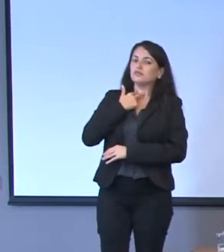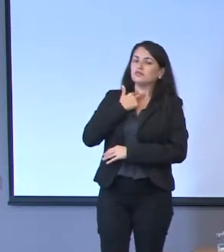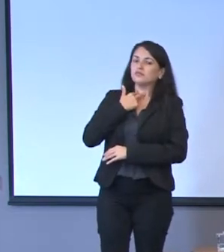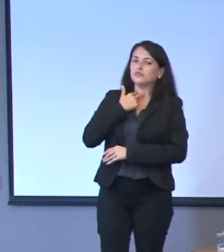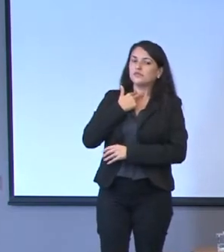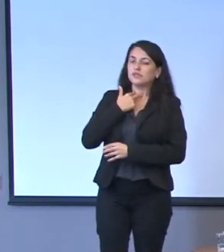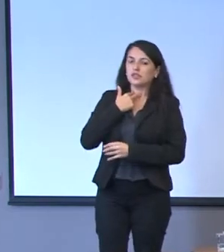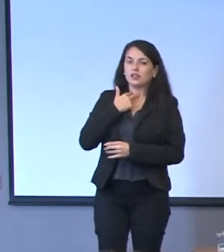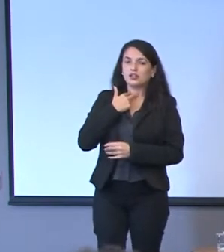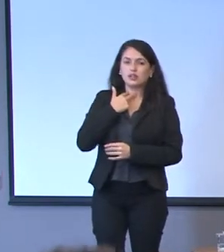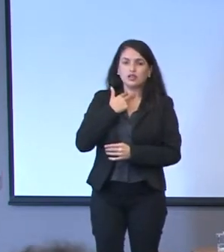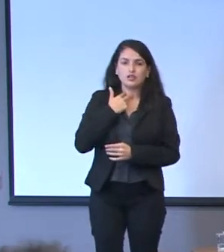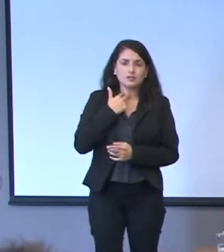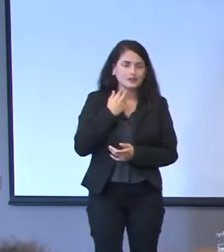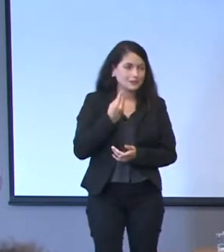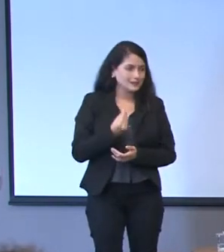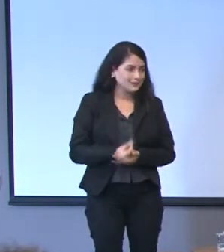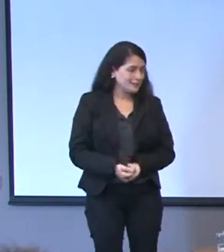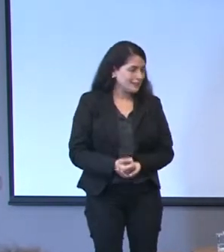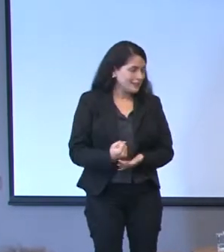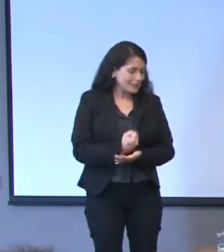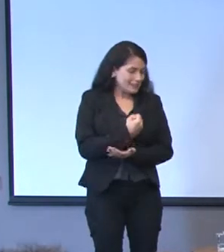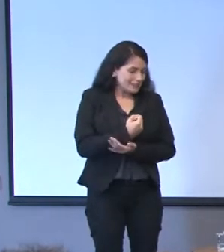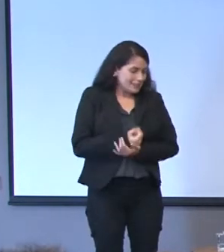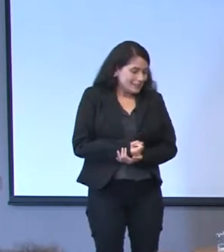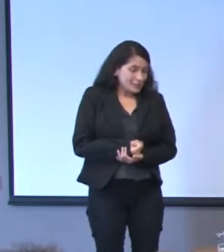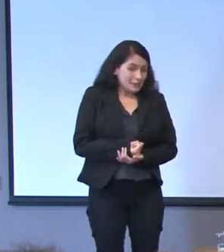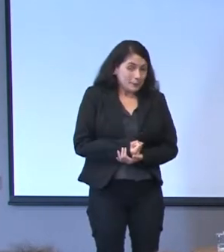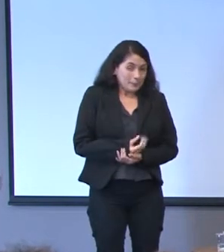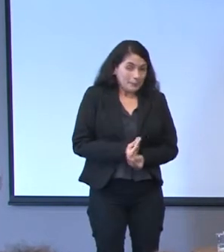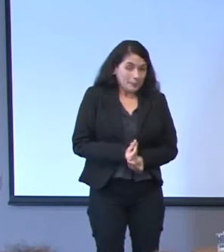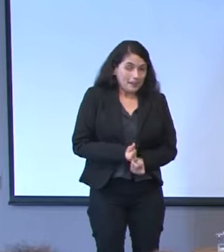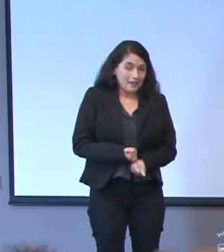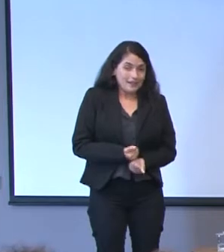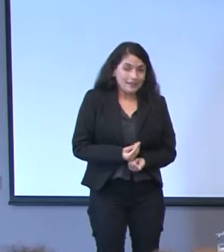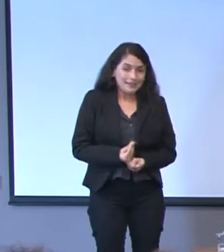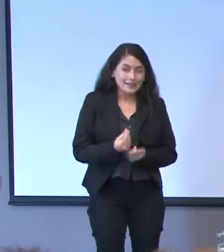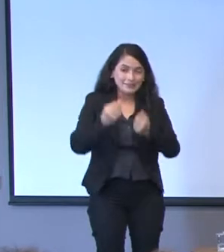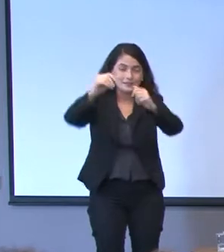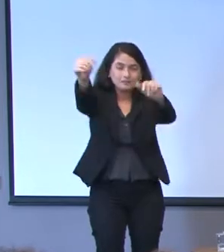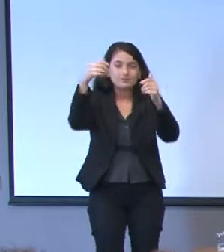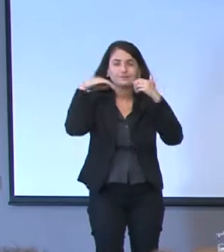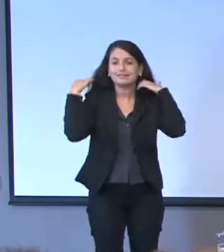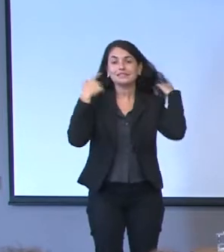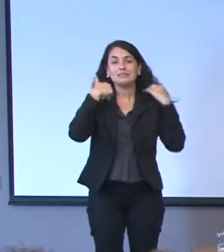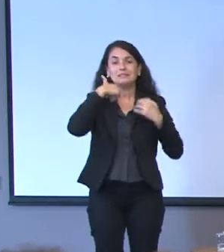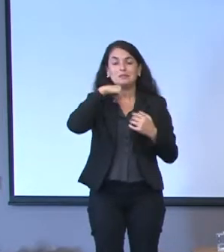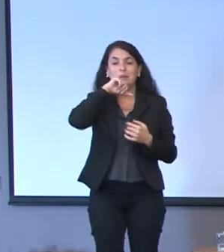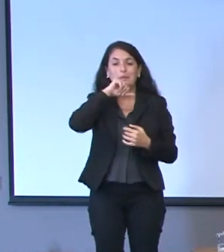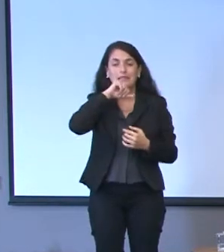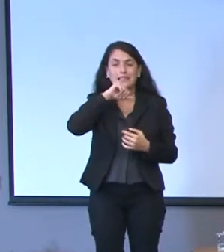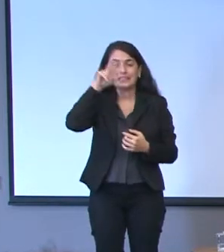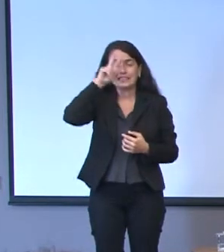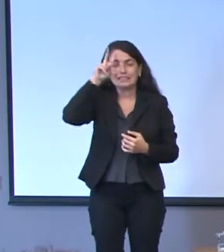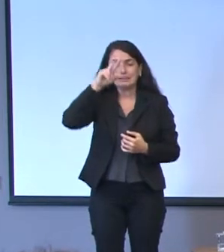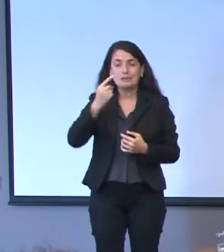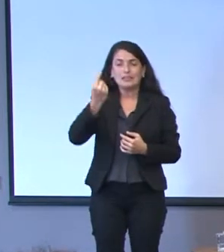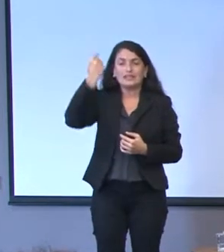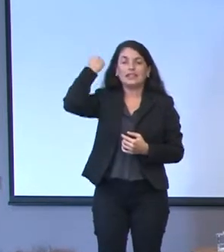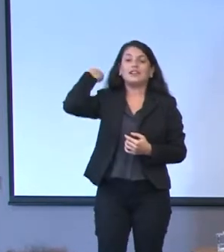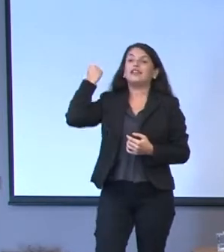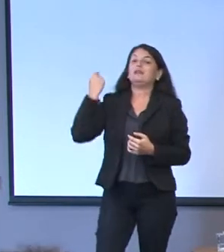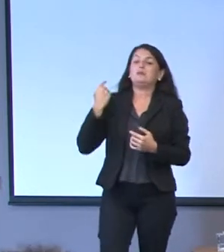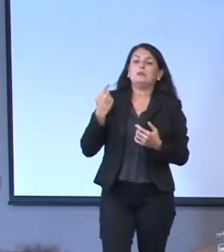Porque para ela também foi uma lembrança... Ufa! Para ela também foi uma lembrança pesada, isso. Assim, da gente pensar que